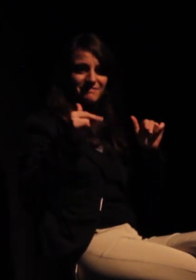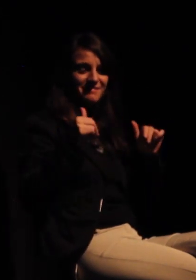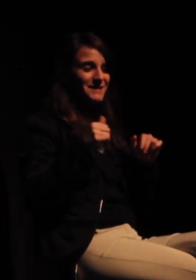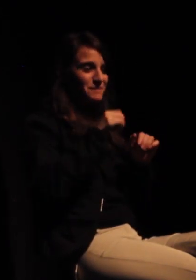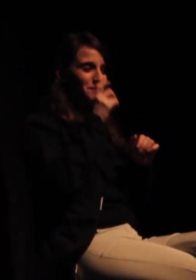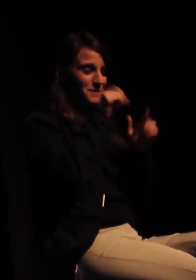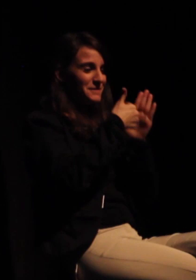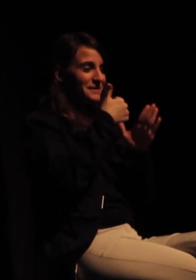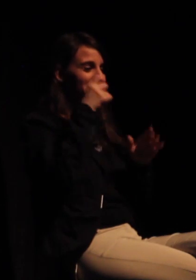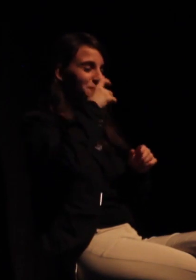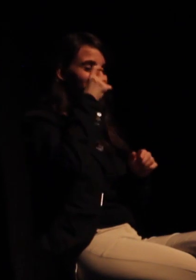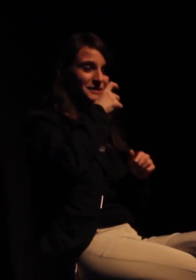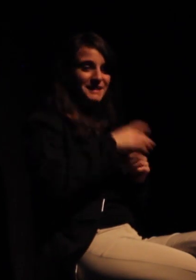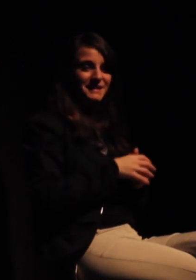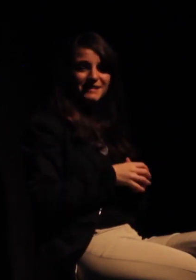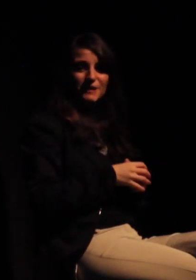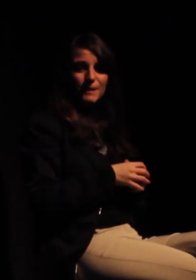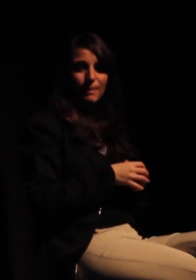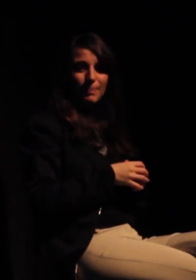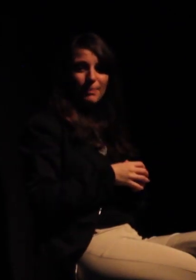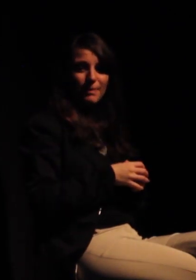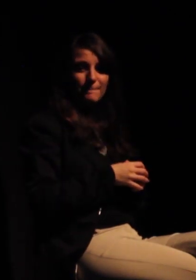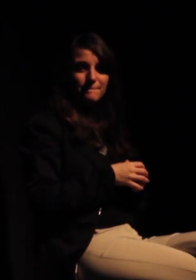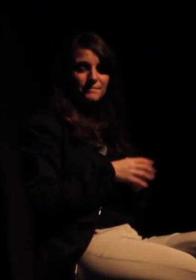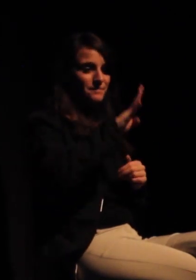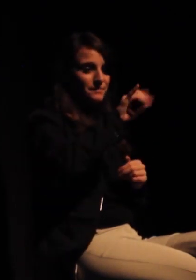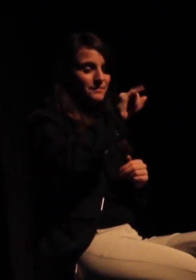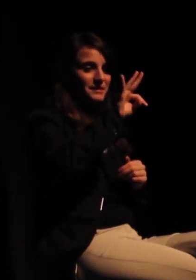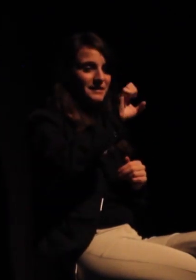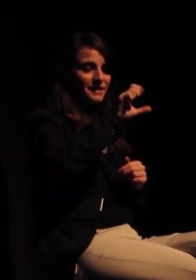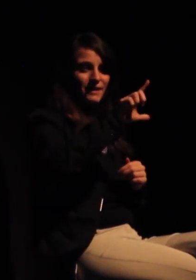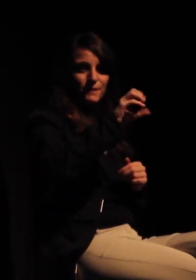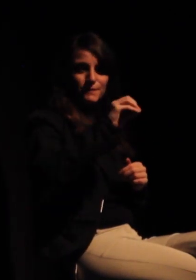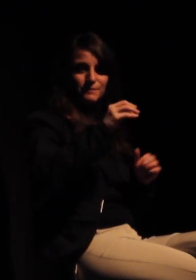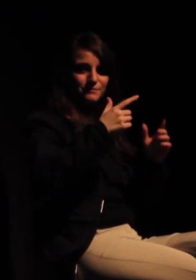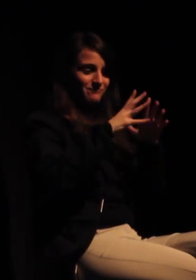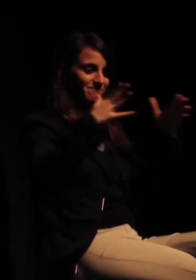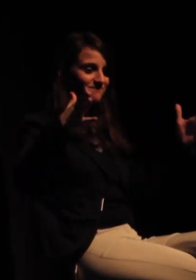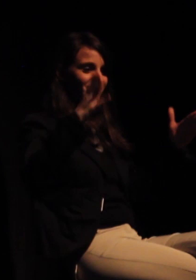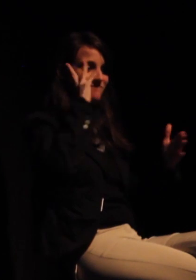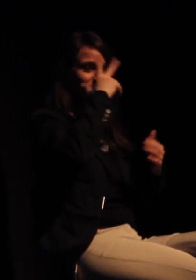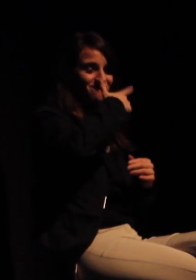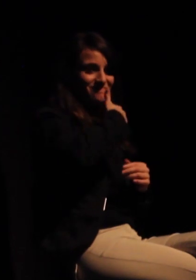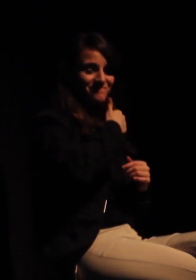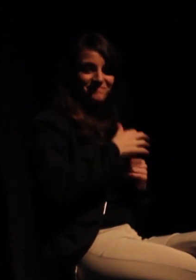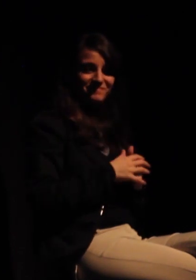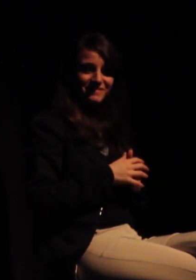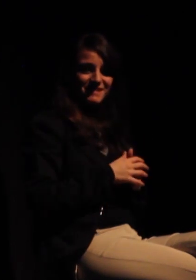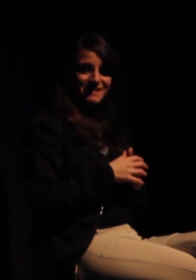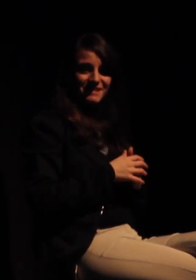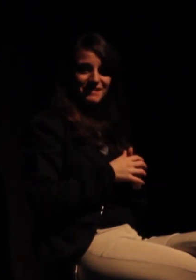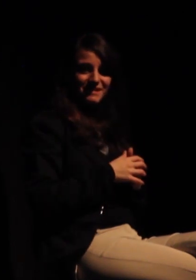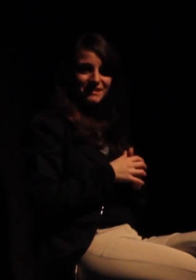desse. Em Araraquara, uma coisa grande e bonita é bitelo. Então eu nem sabia, eu achei que era que nem no ônibus